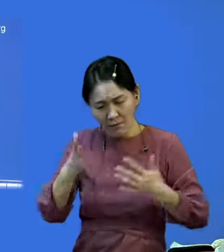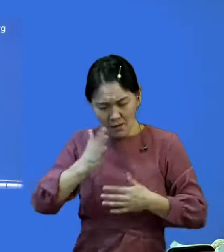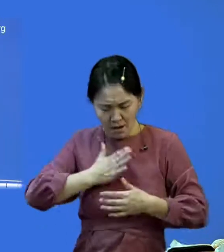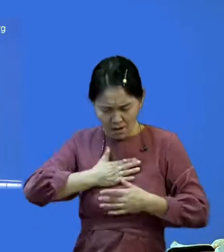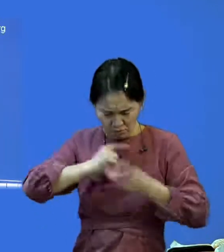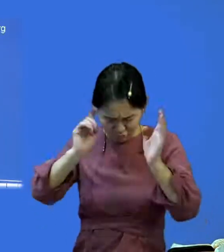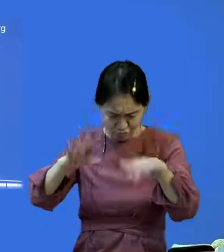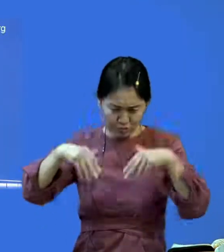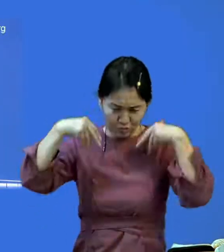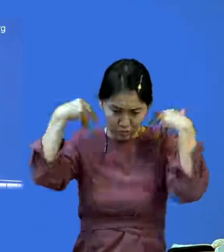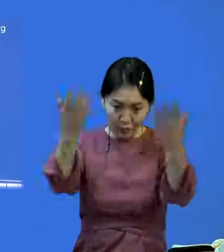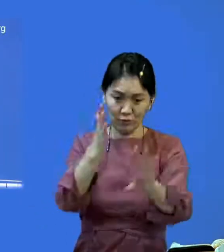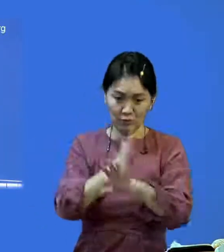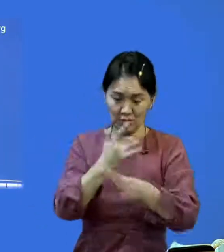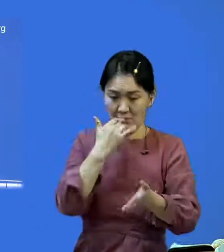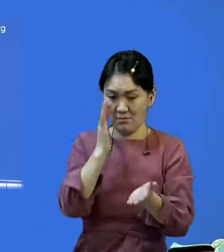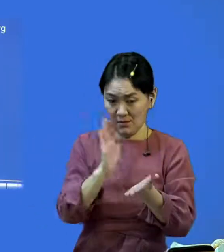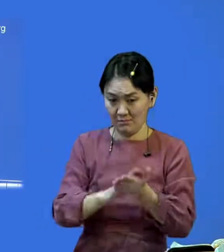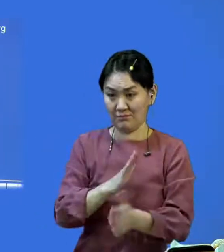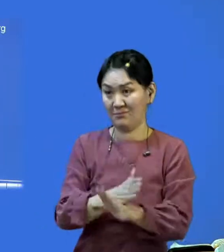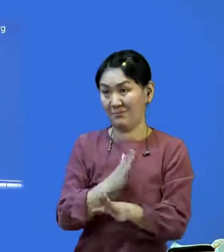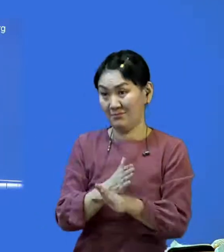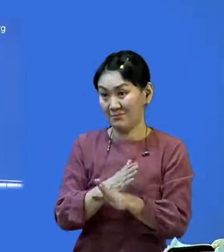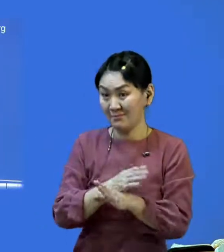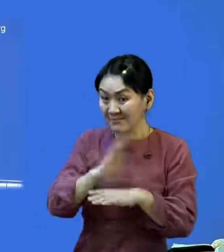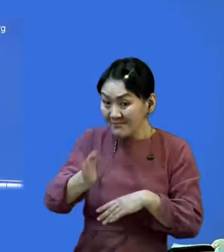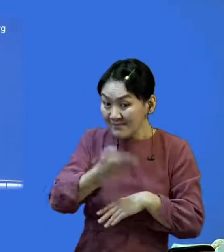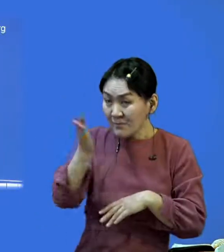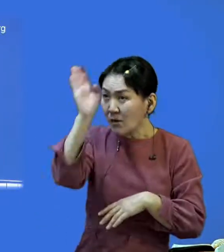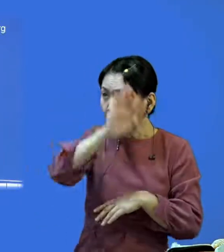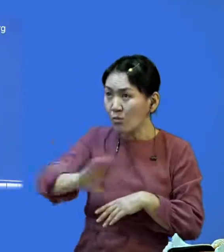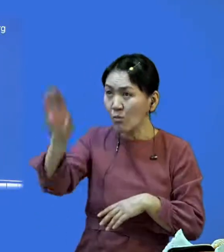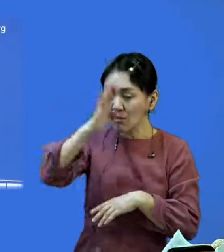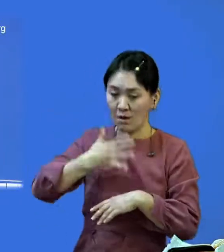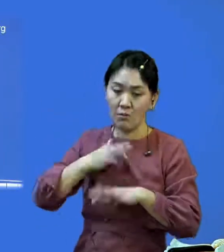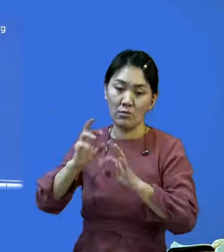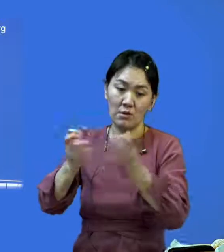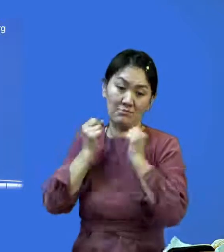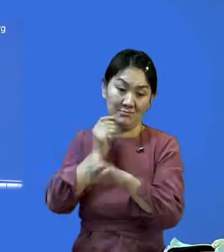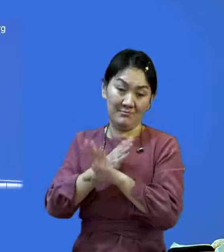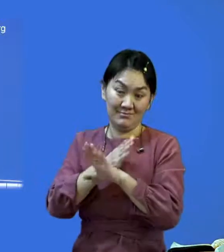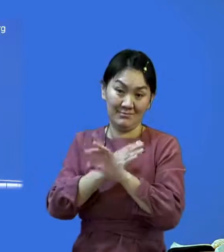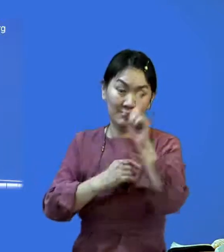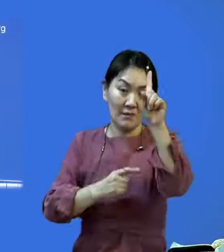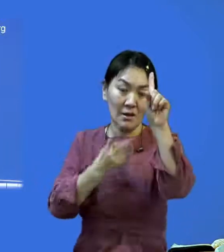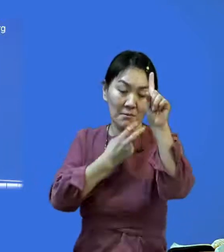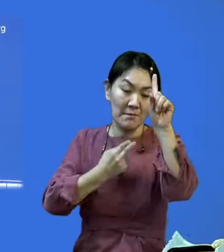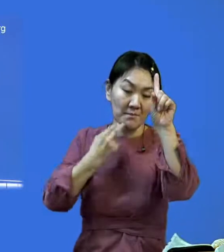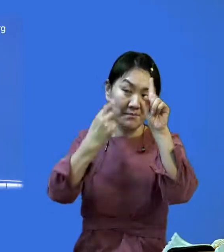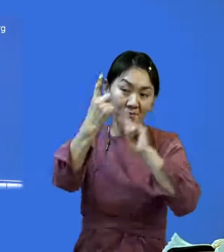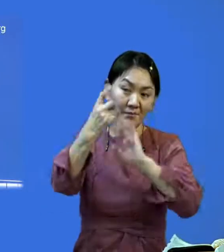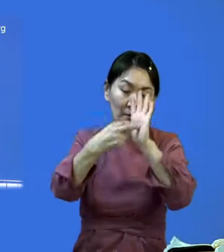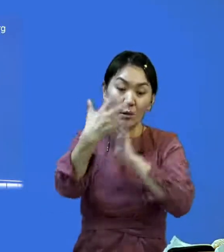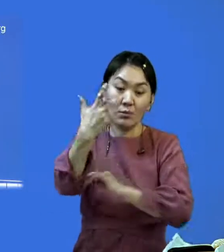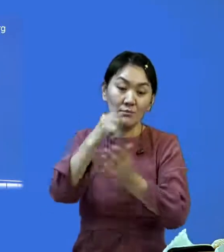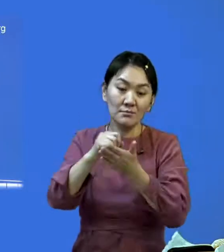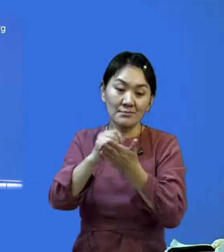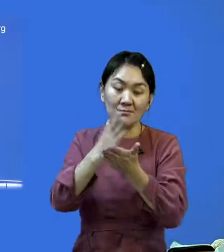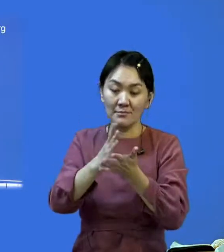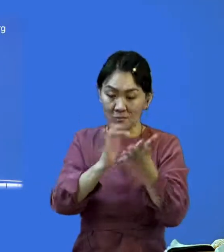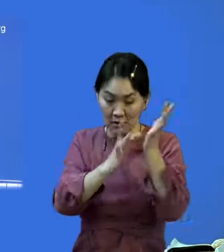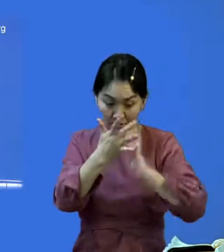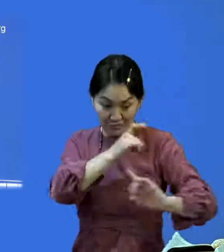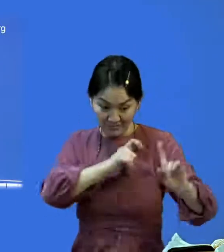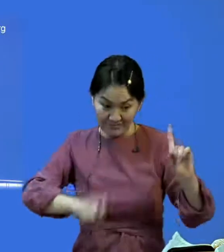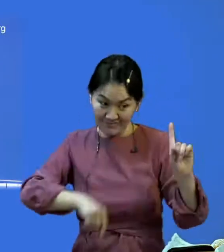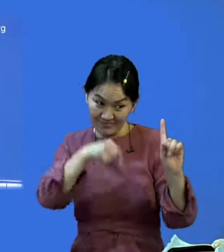гэдээ амлажчихсан байх шүү дээ. Тийм учраас бид бүхэн мөнх амийг олж авсан. За тэгээ нэгдүгээр тэр 1:3 дараас харуул. Есүс